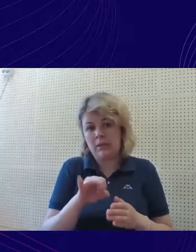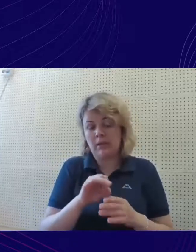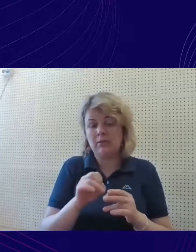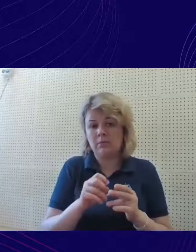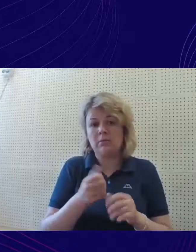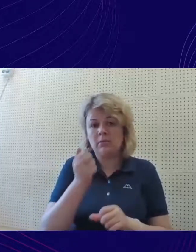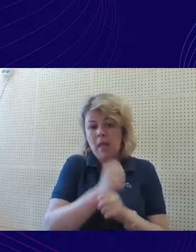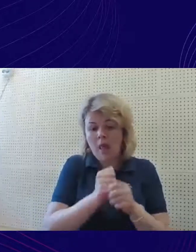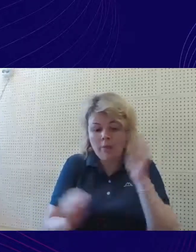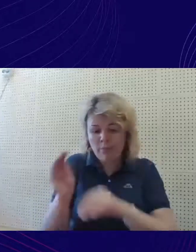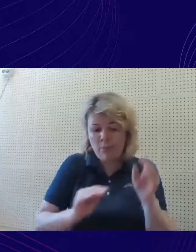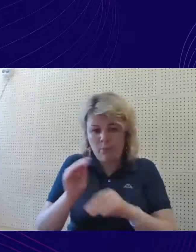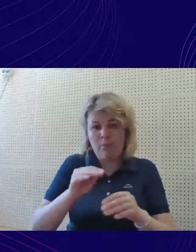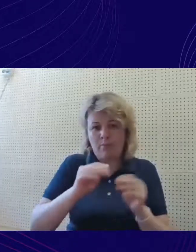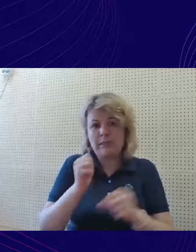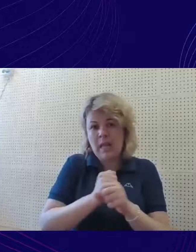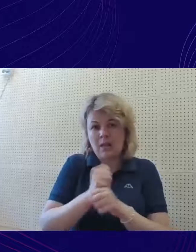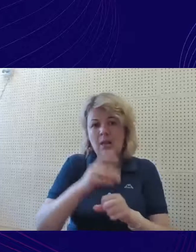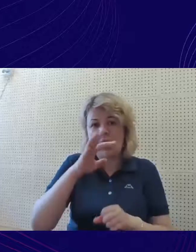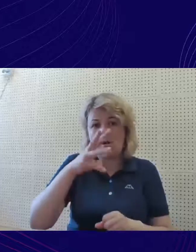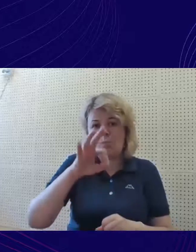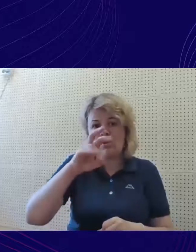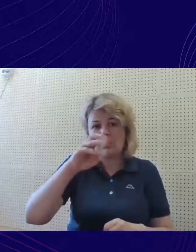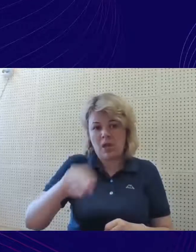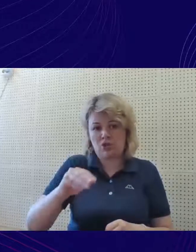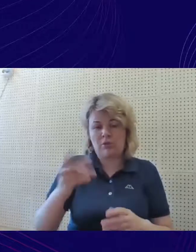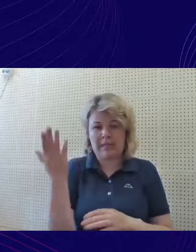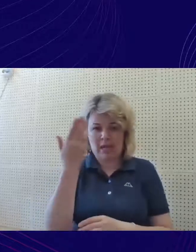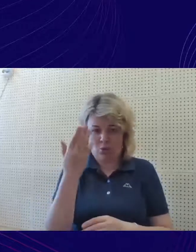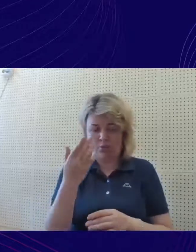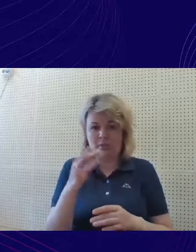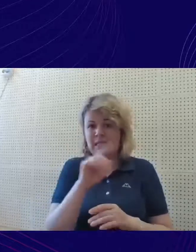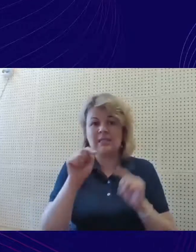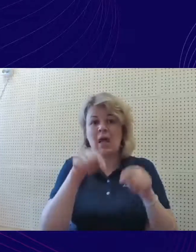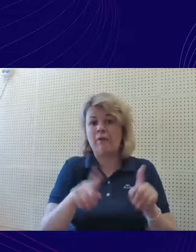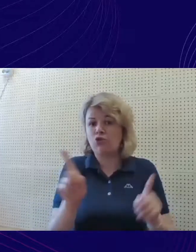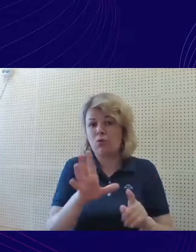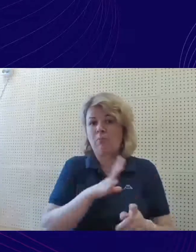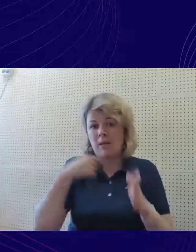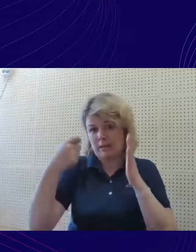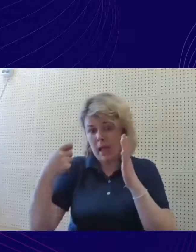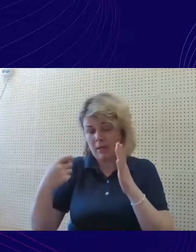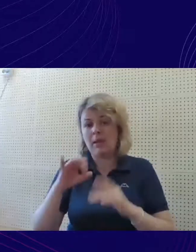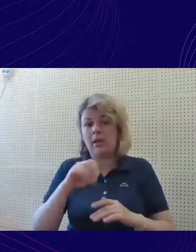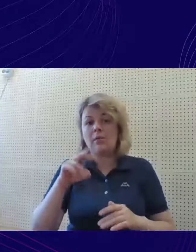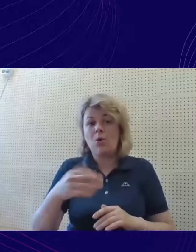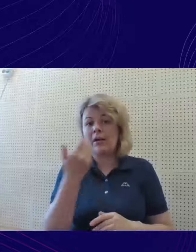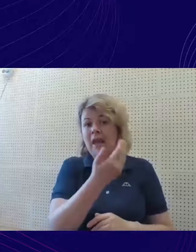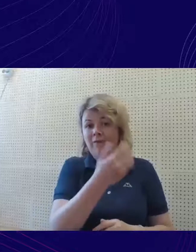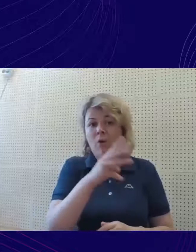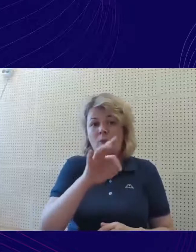из того, что было снято, взял и смонтировал. И по его монтажу